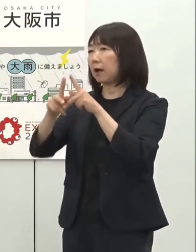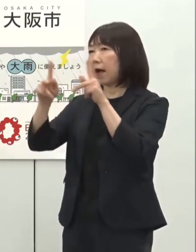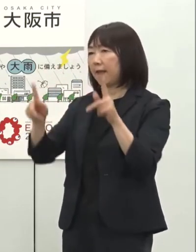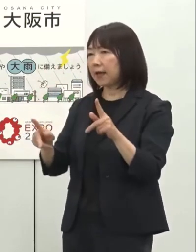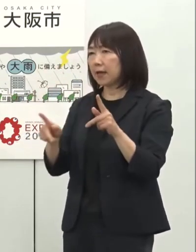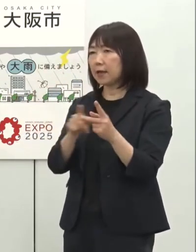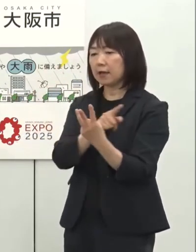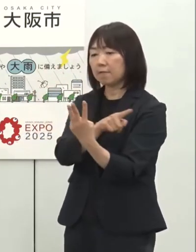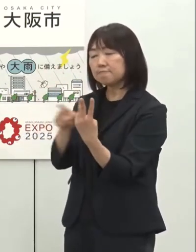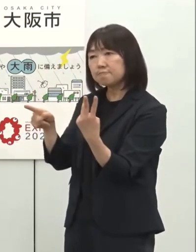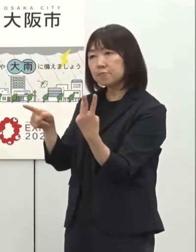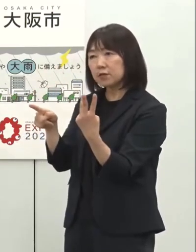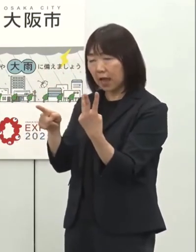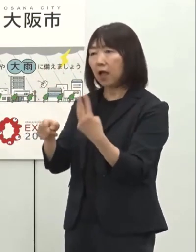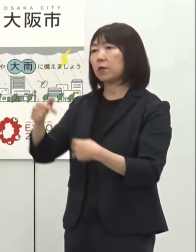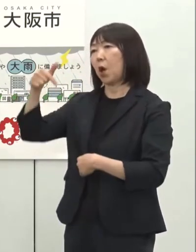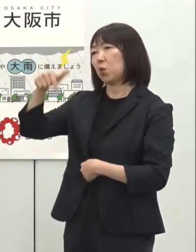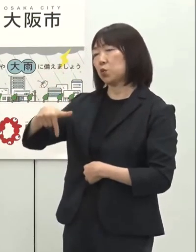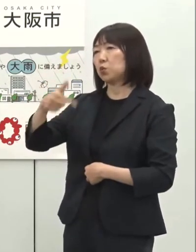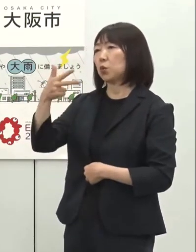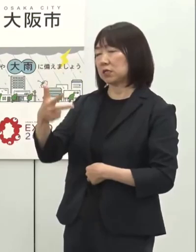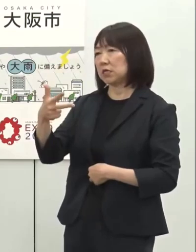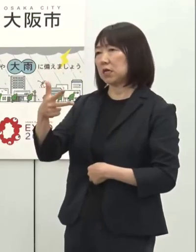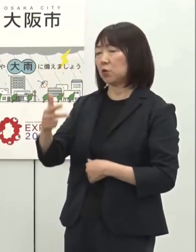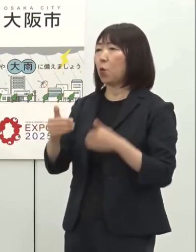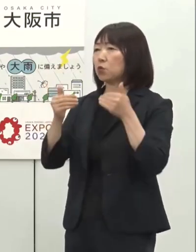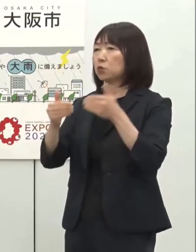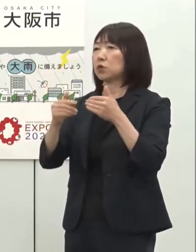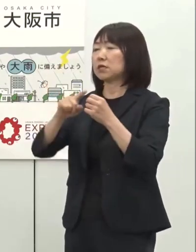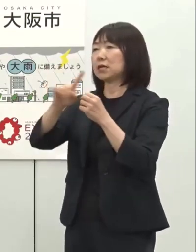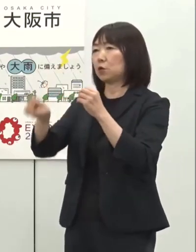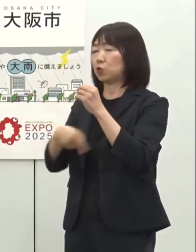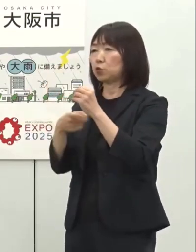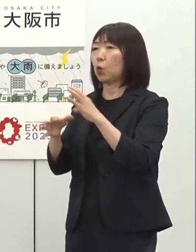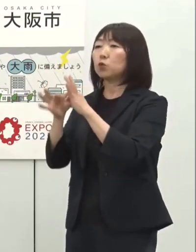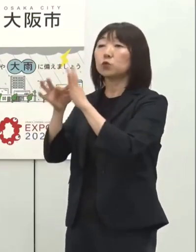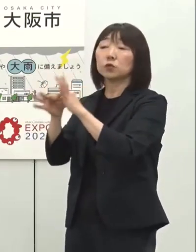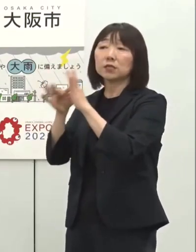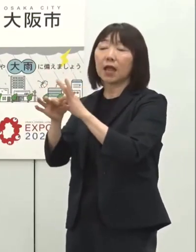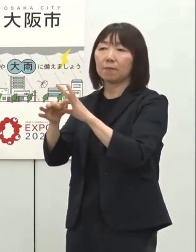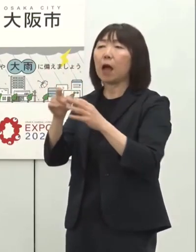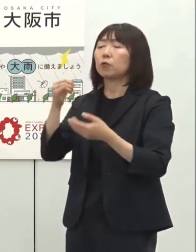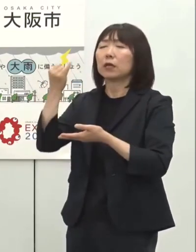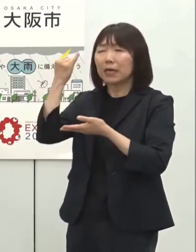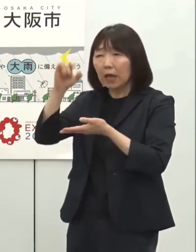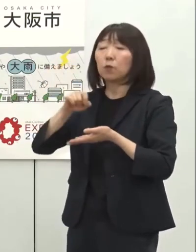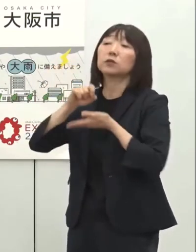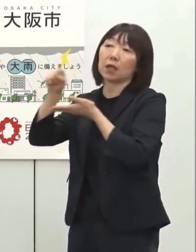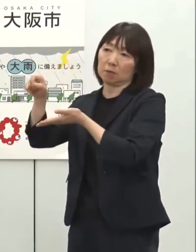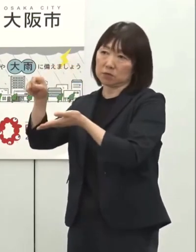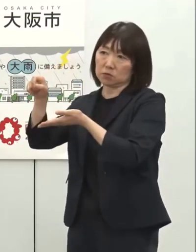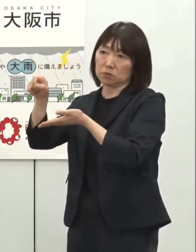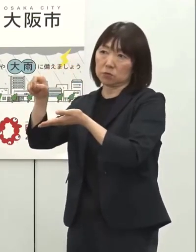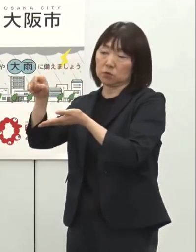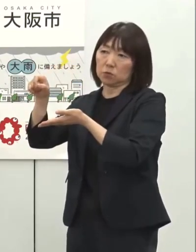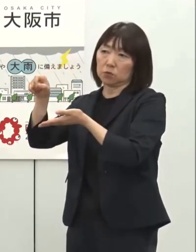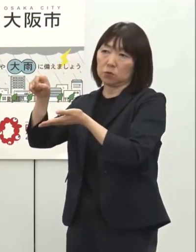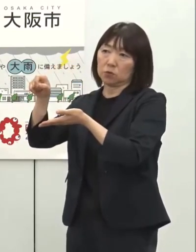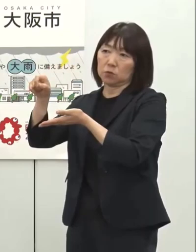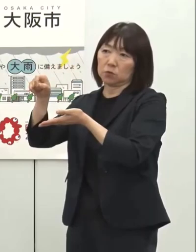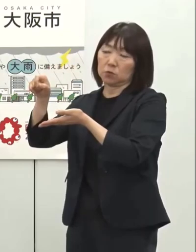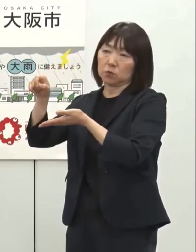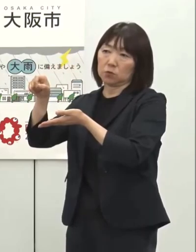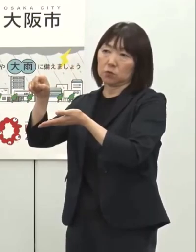は、大阪府市の推進局を通じて意見は伝えておりますけれども、現時点でまだ